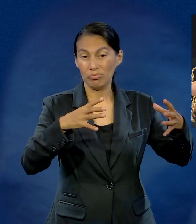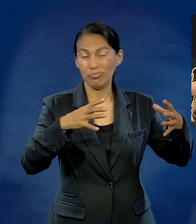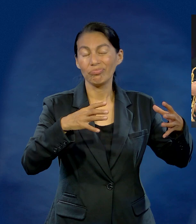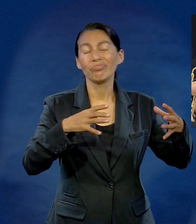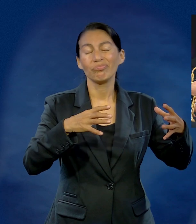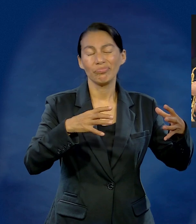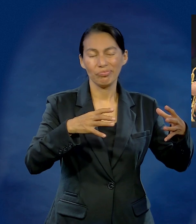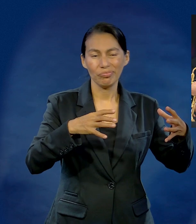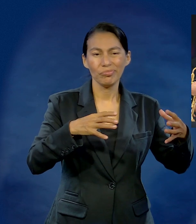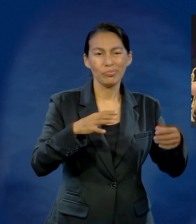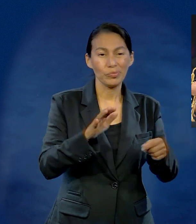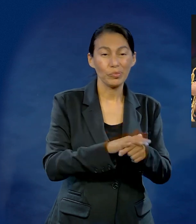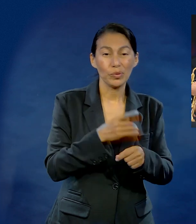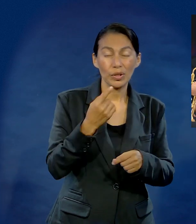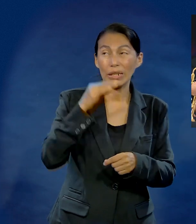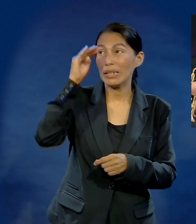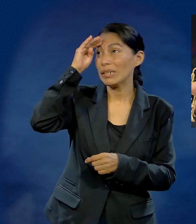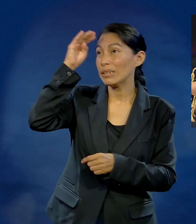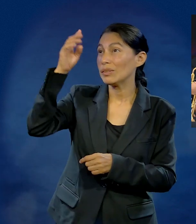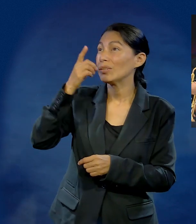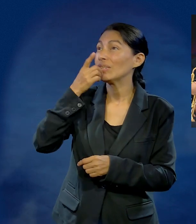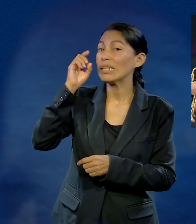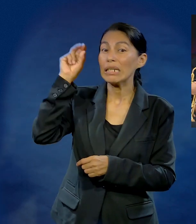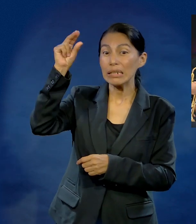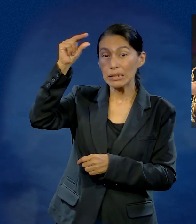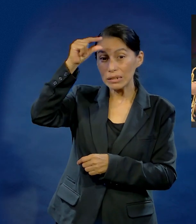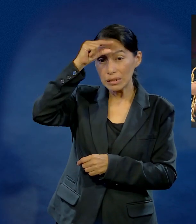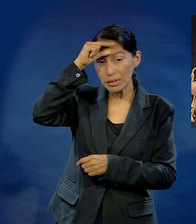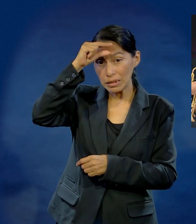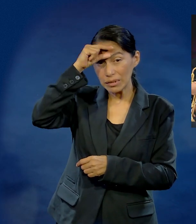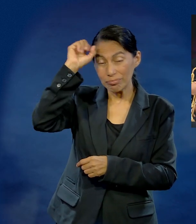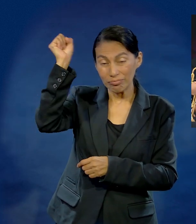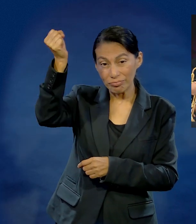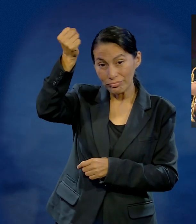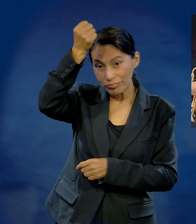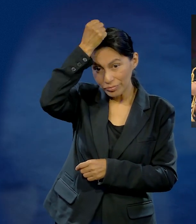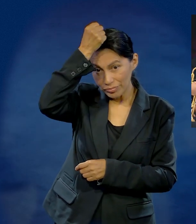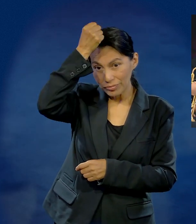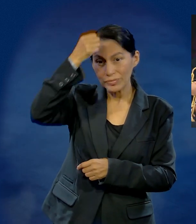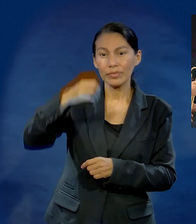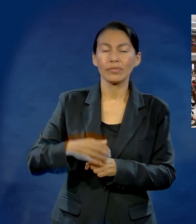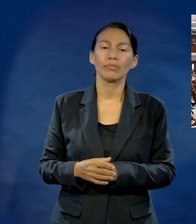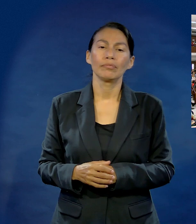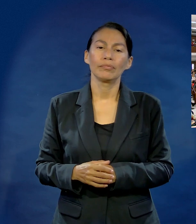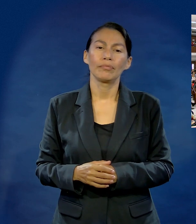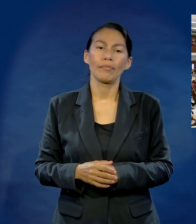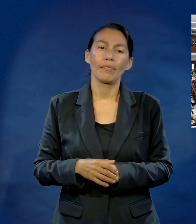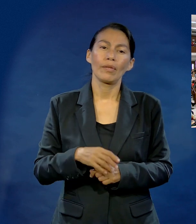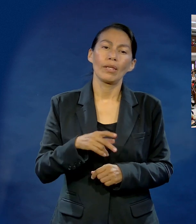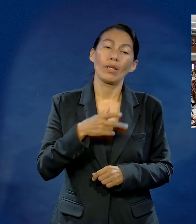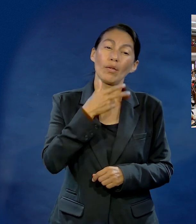porque decidió enfrentar su problema con una mentira. Y este es el punto.